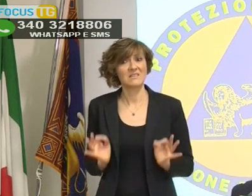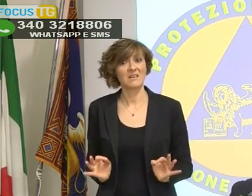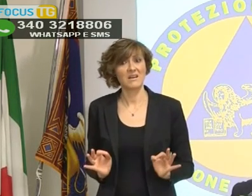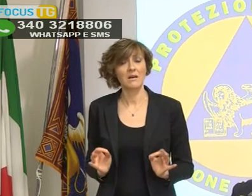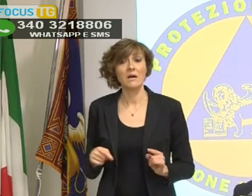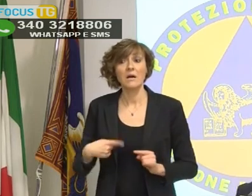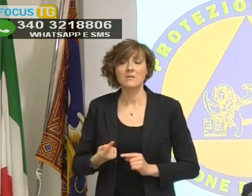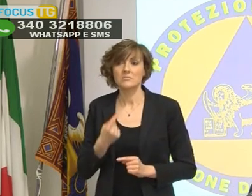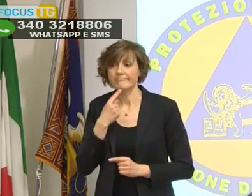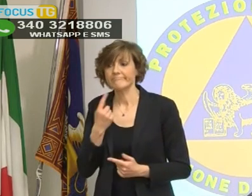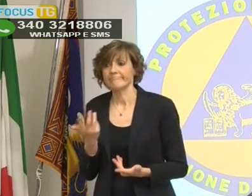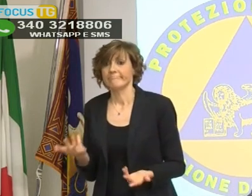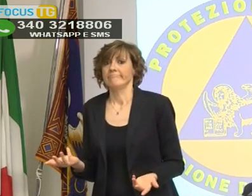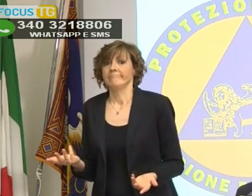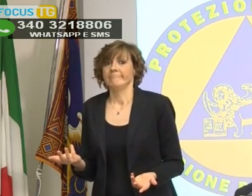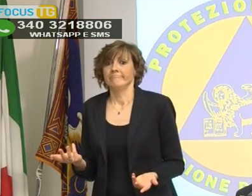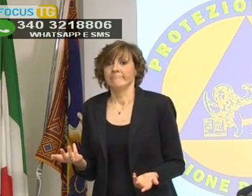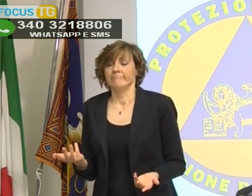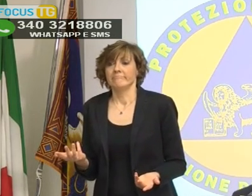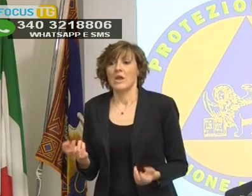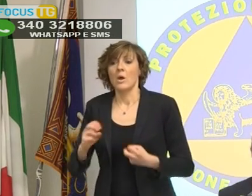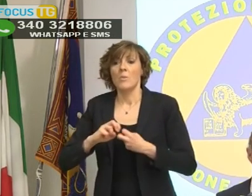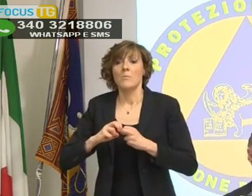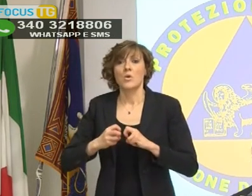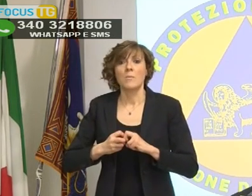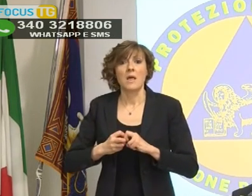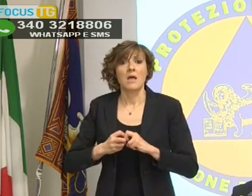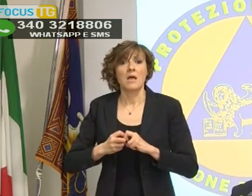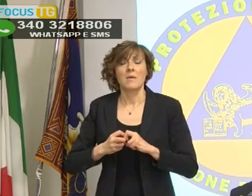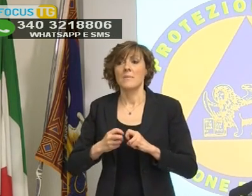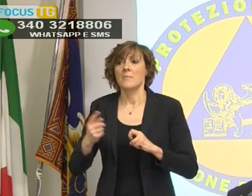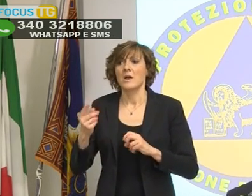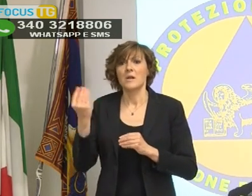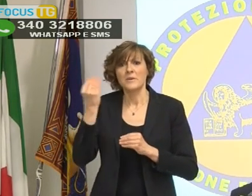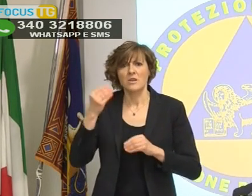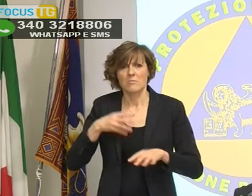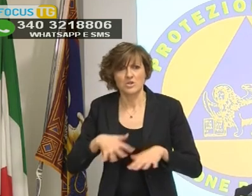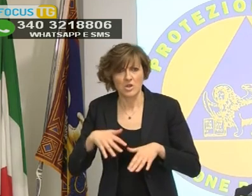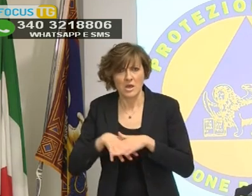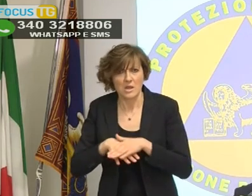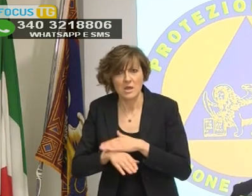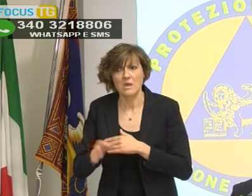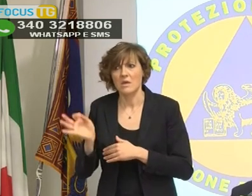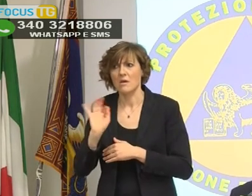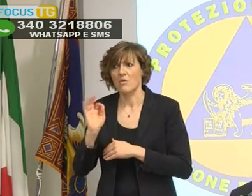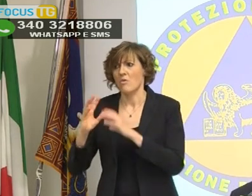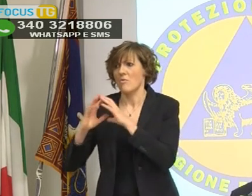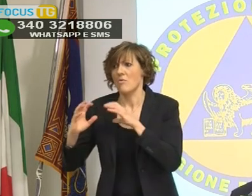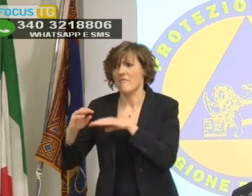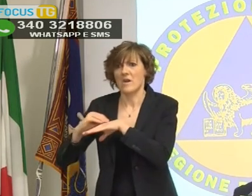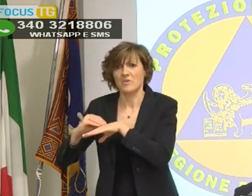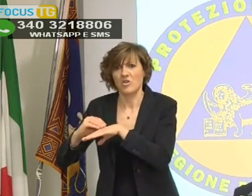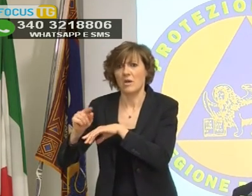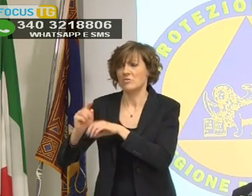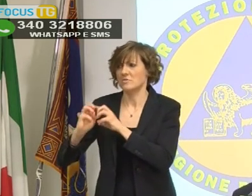Dopo un po' io allargo le braccia quando leggo che il problema è solo delle big pharma, della massoneria e di altre menate del genere, quando, cioè, se